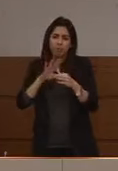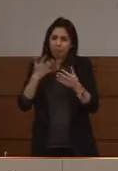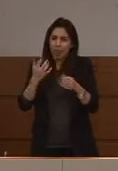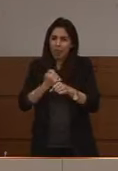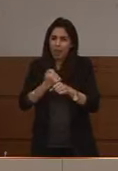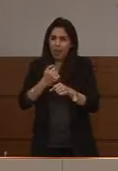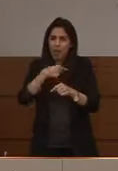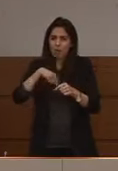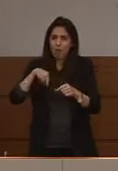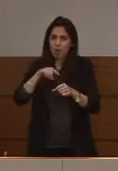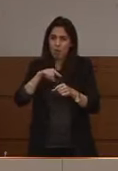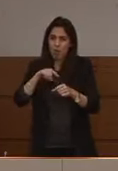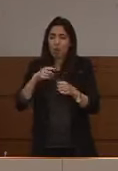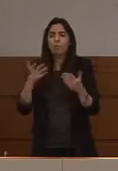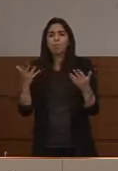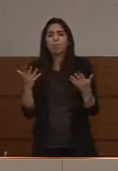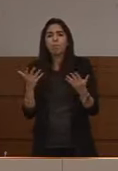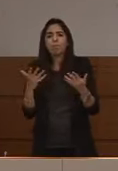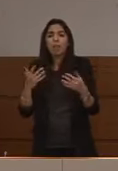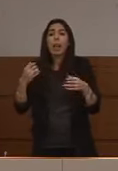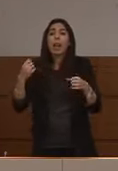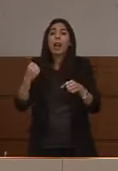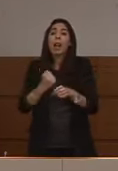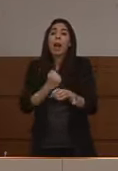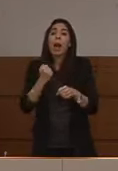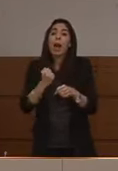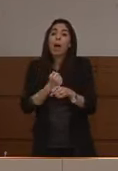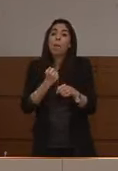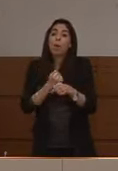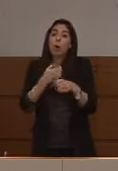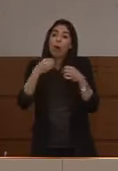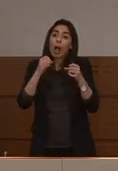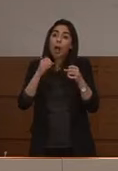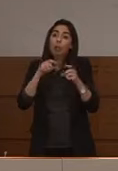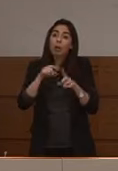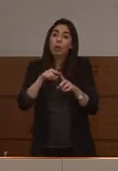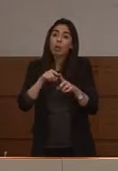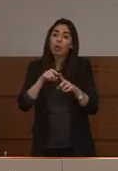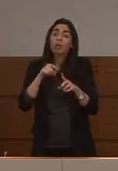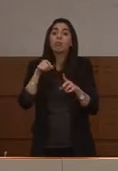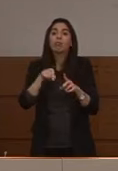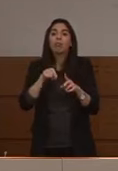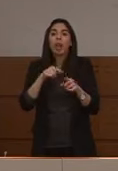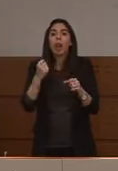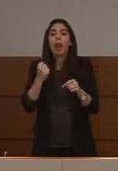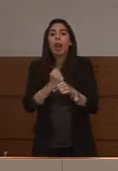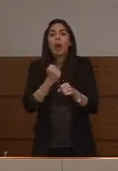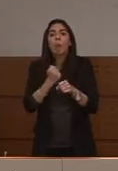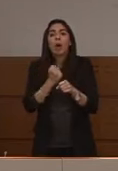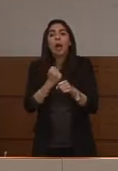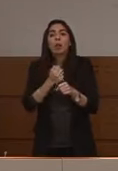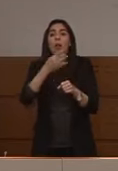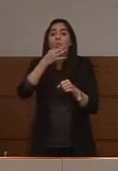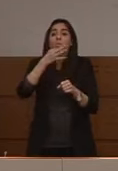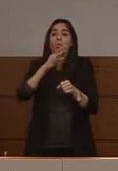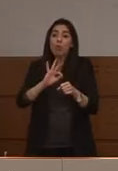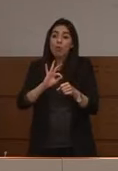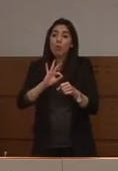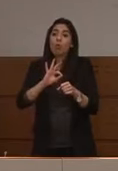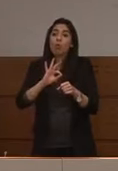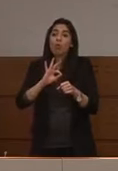riguarda i laboratori che sono in grado di fare diagnostica